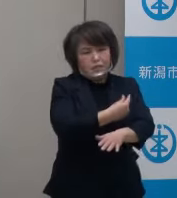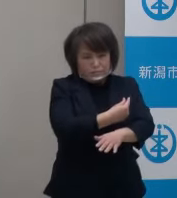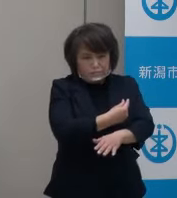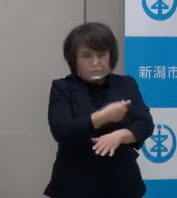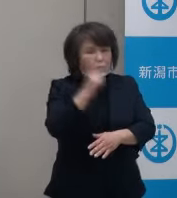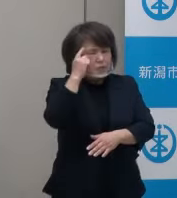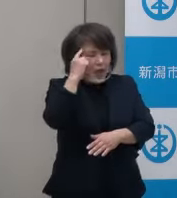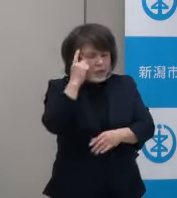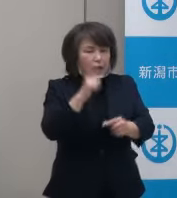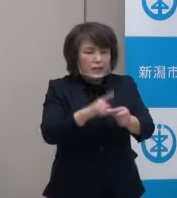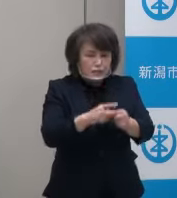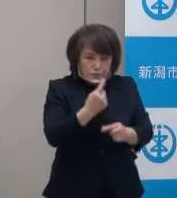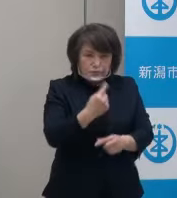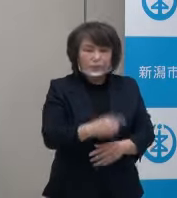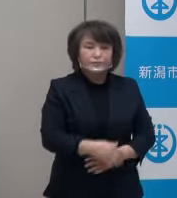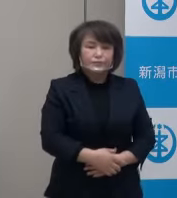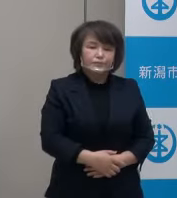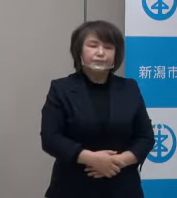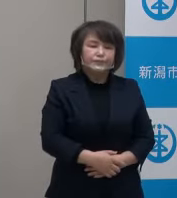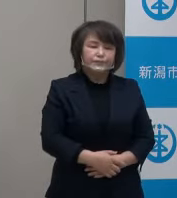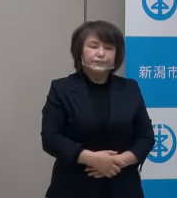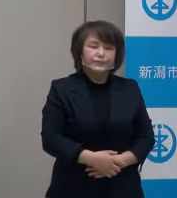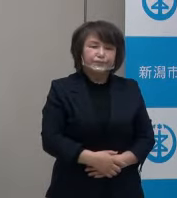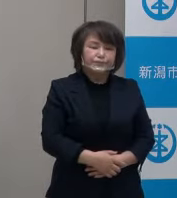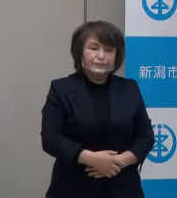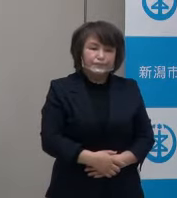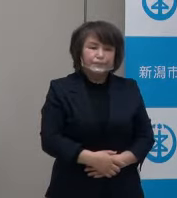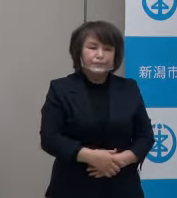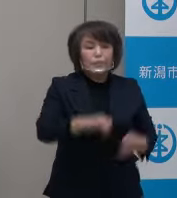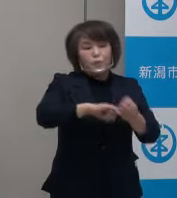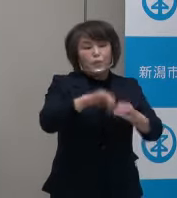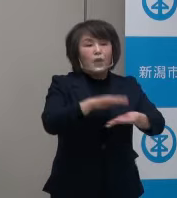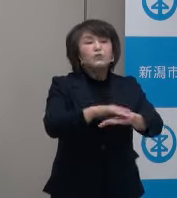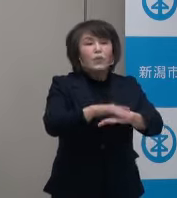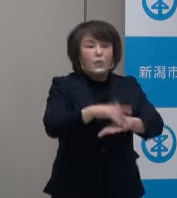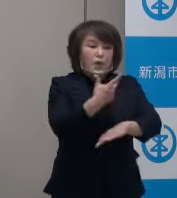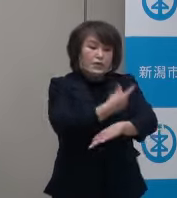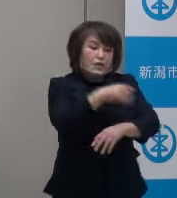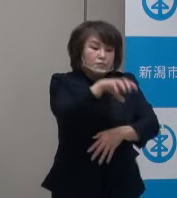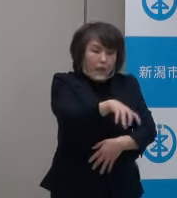考えているところです。予約方法や接種